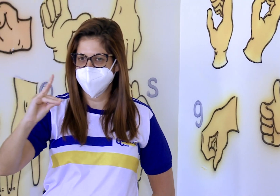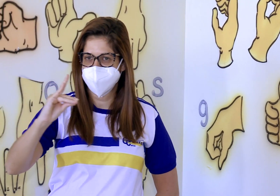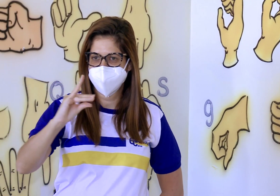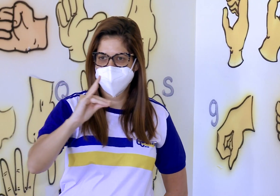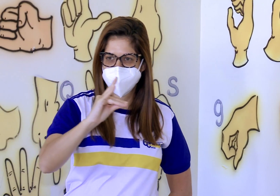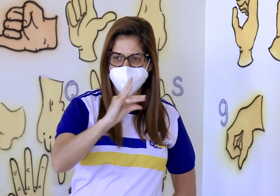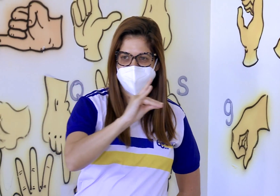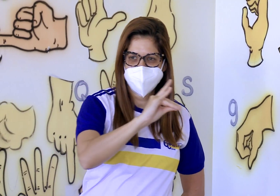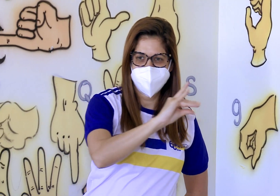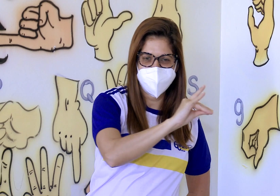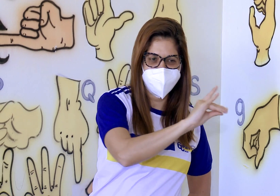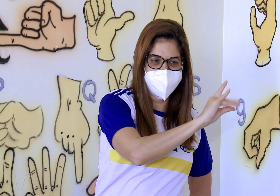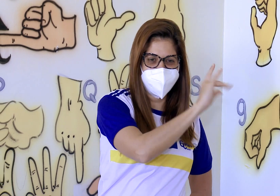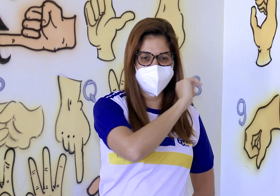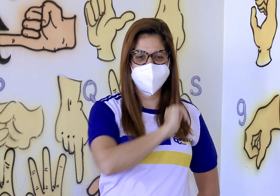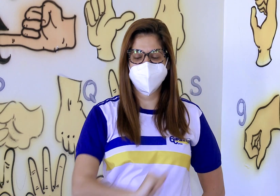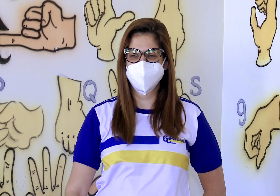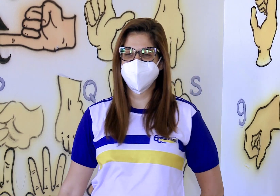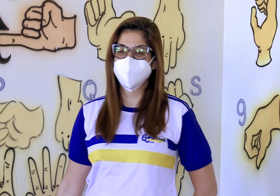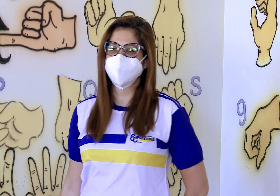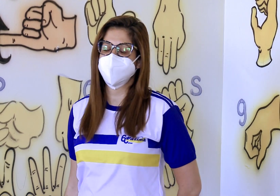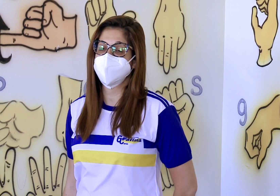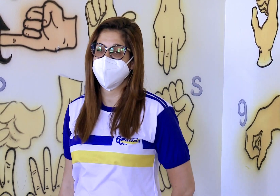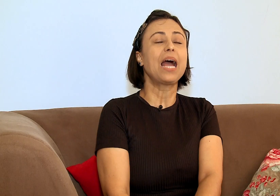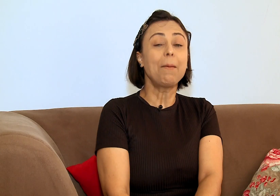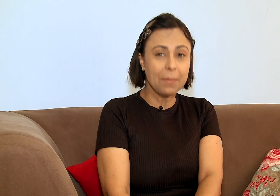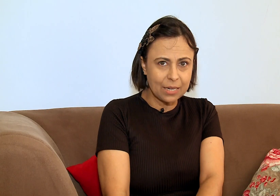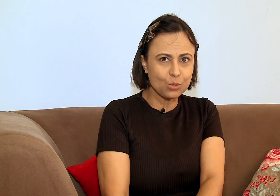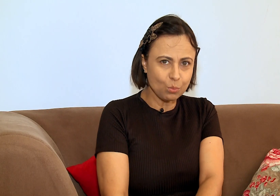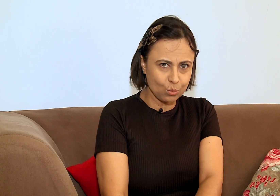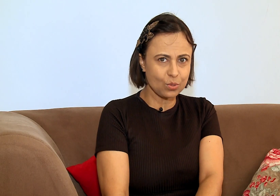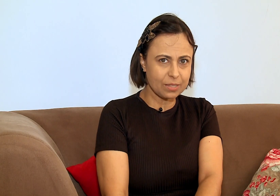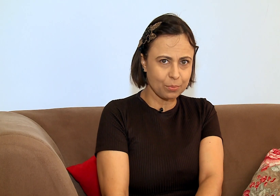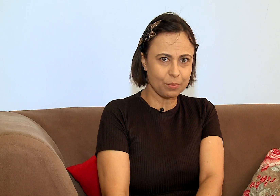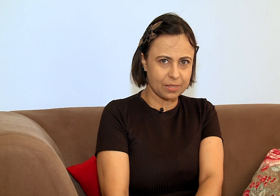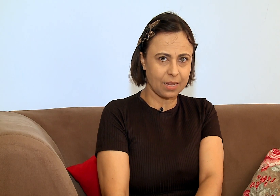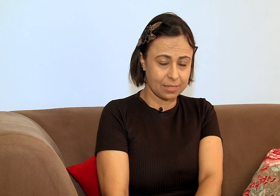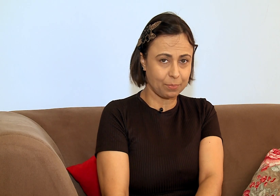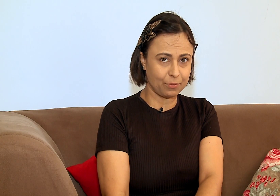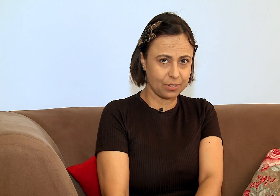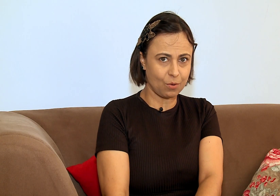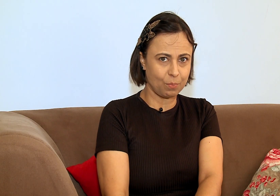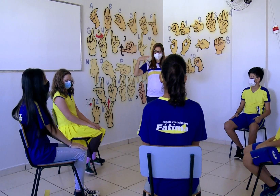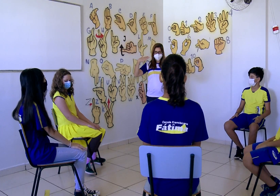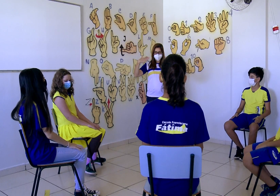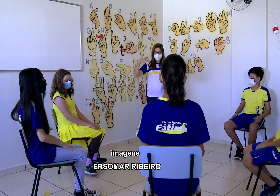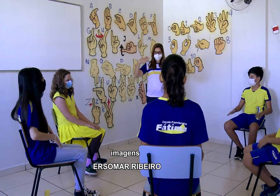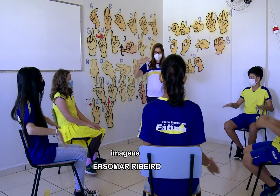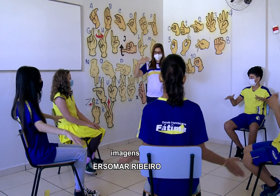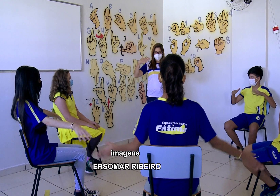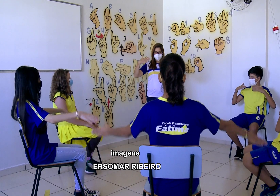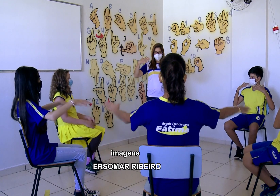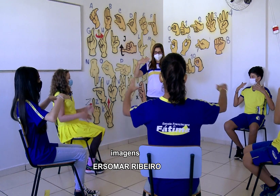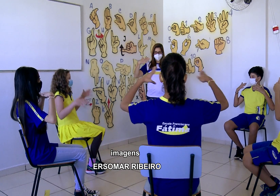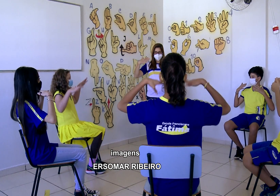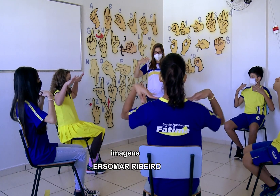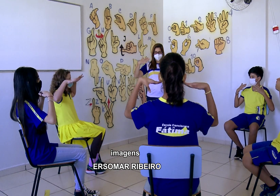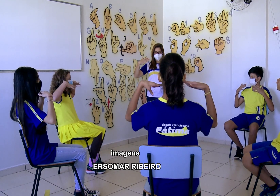professor realmente tem que estar amando muito essa profissão. Porque se não ama, não tem